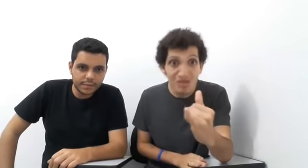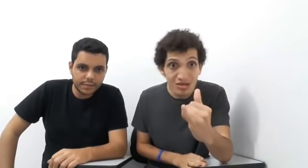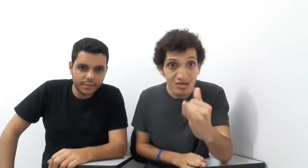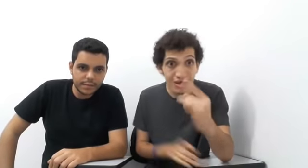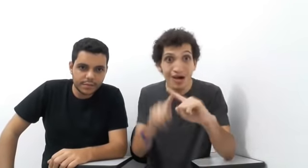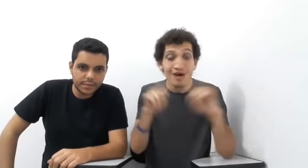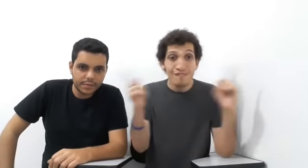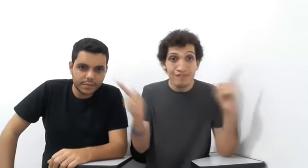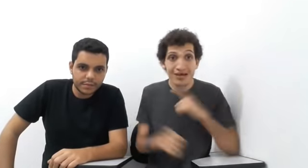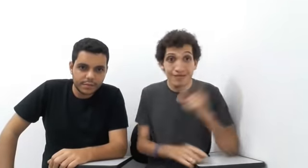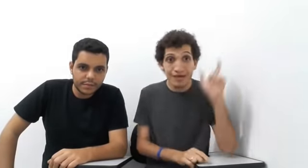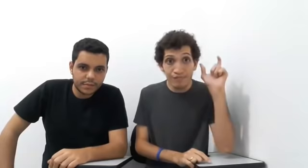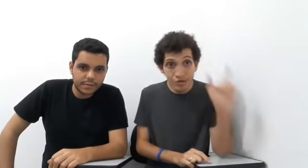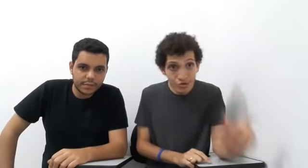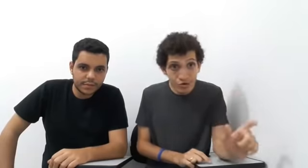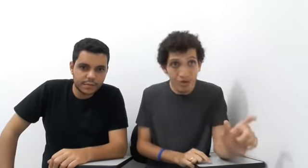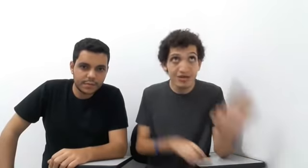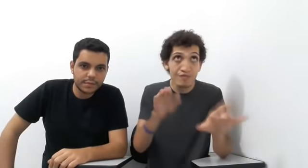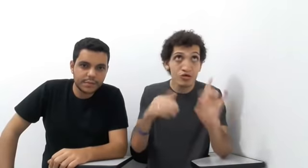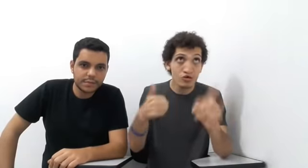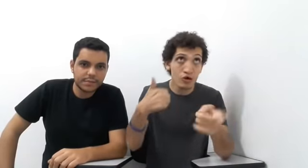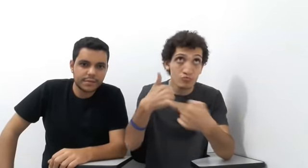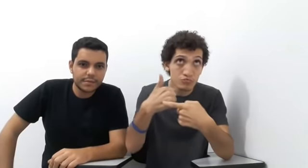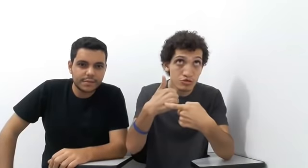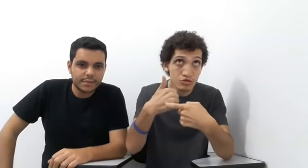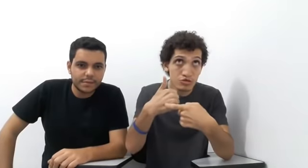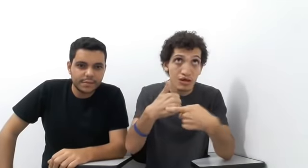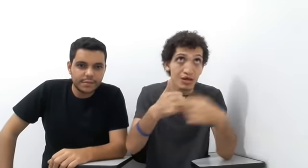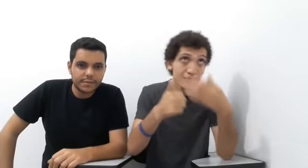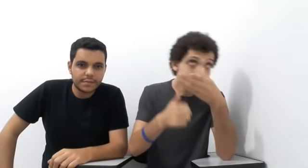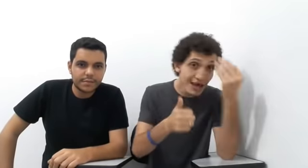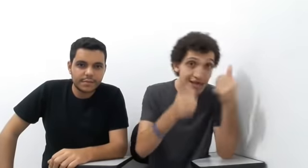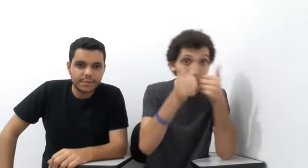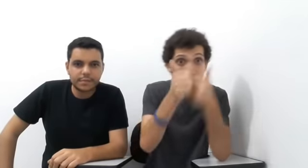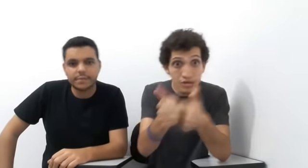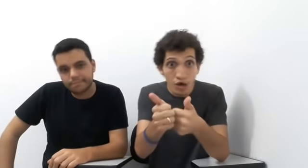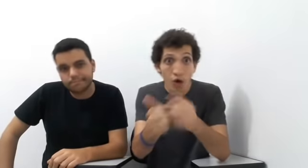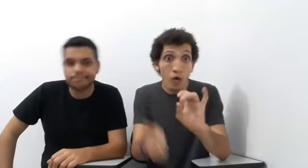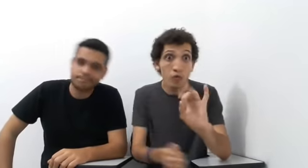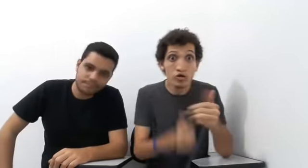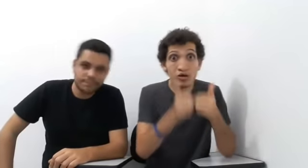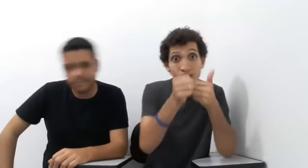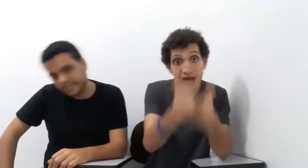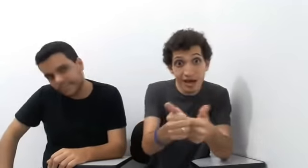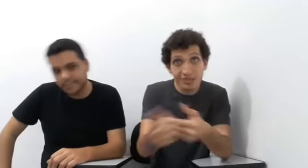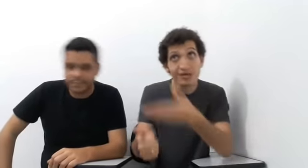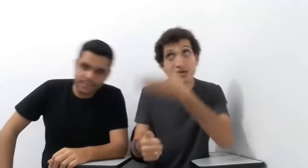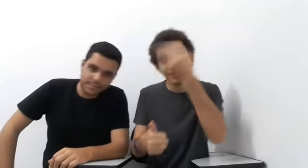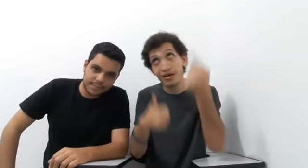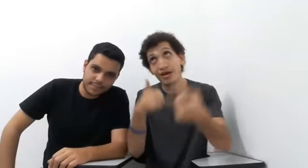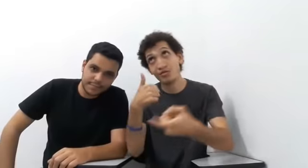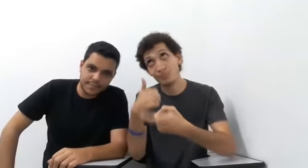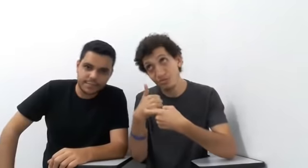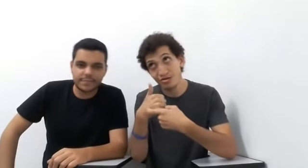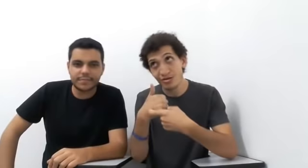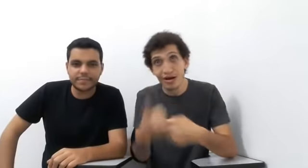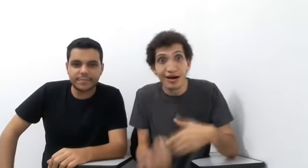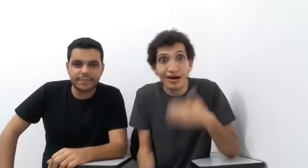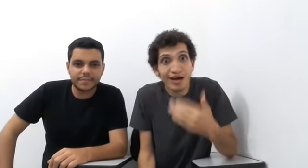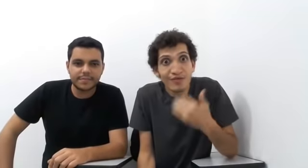avisa. Mas tem pessoas que às vezes só curte e esquece ir, ou só segue e esquece por ir. Aí não